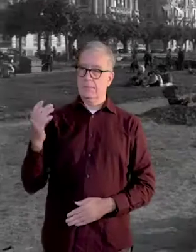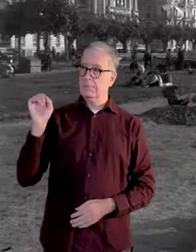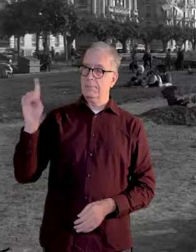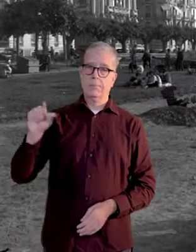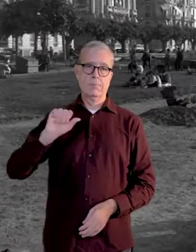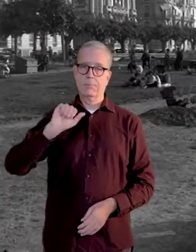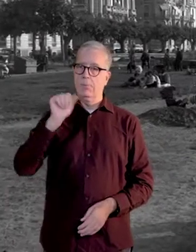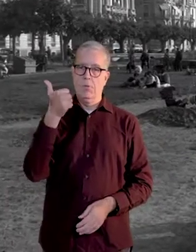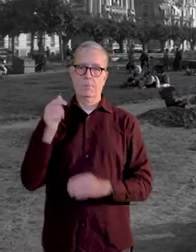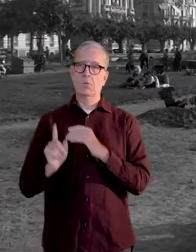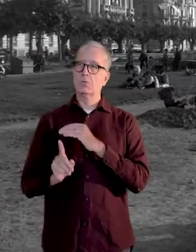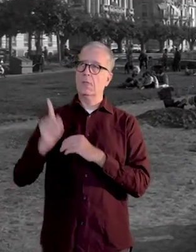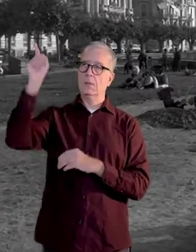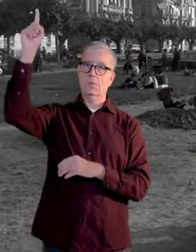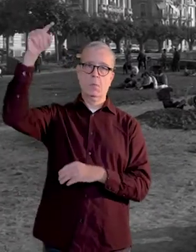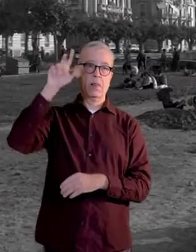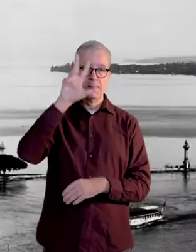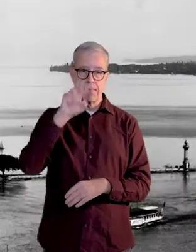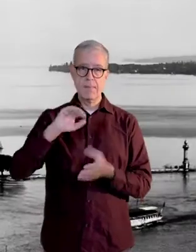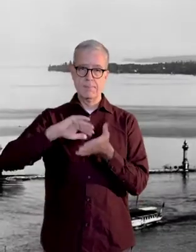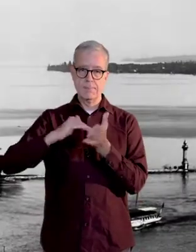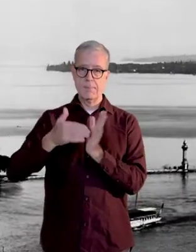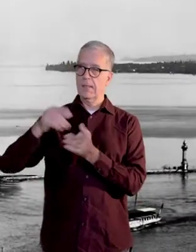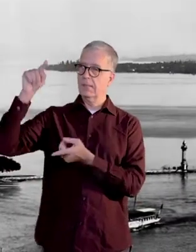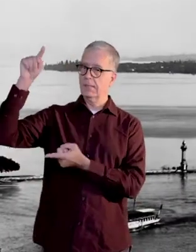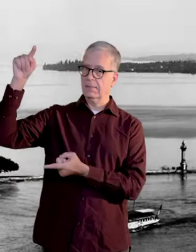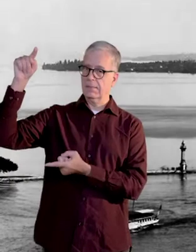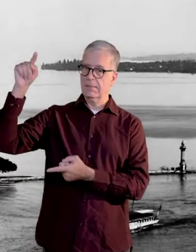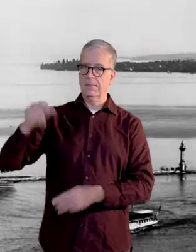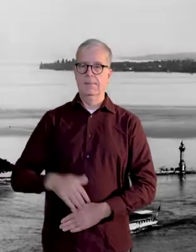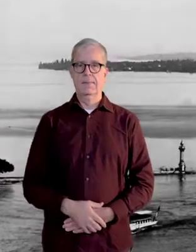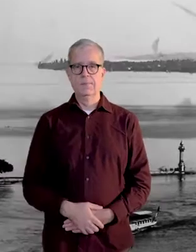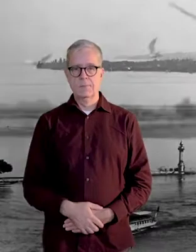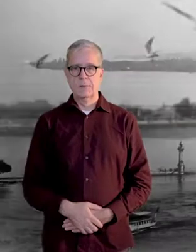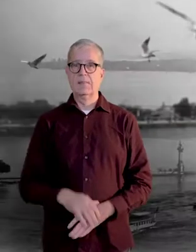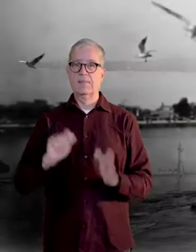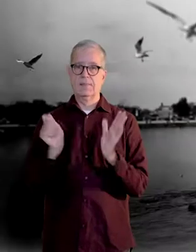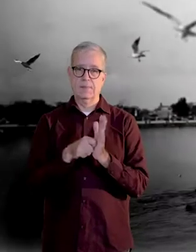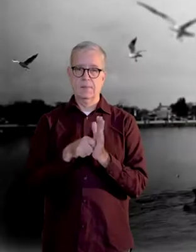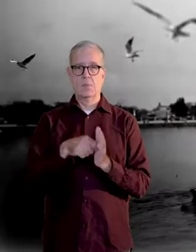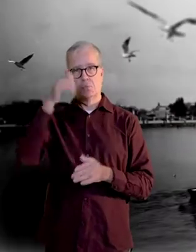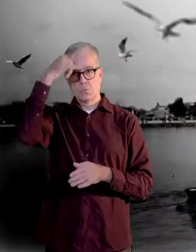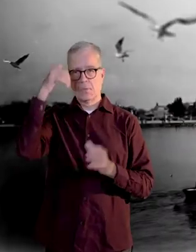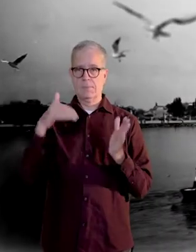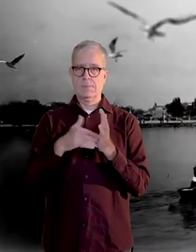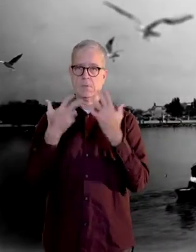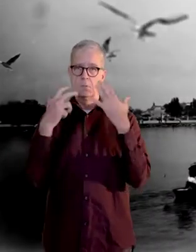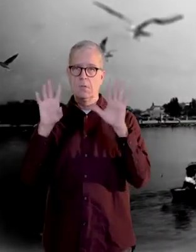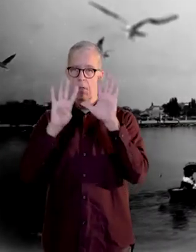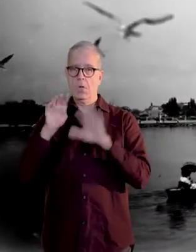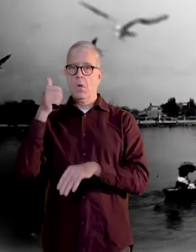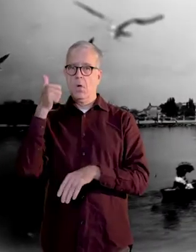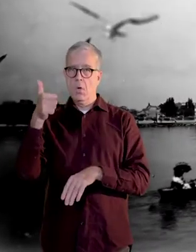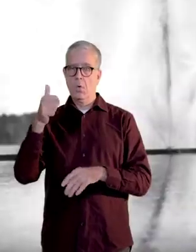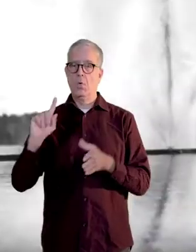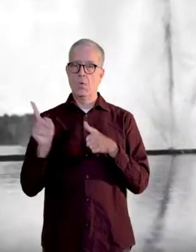En juillet 1891, le conseil administratif de la ville de Genève décida de promouvoir le jet d'eau au rang d'attraction touristique et